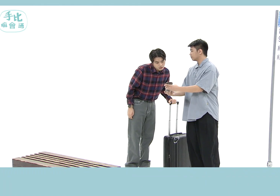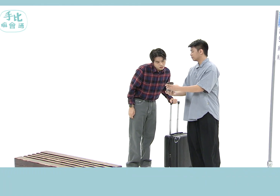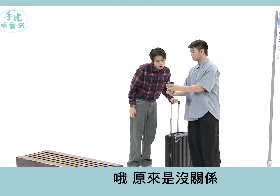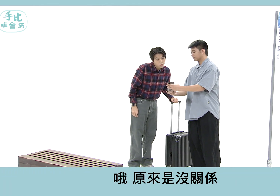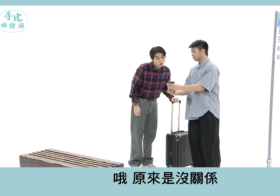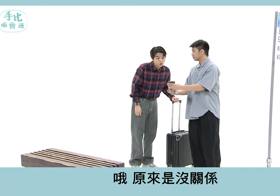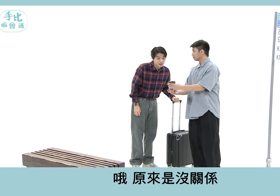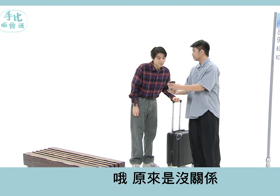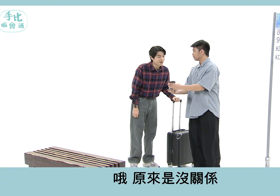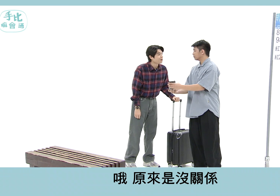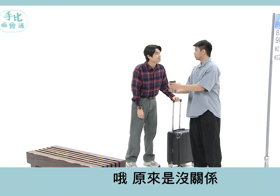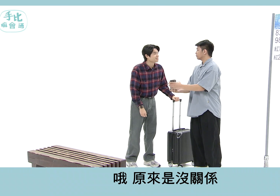哦，原来是没关系哦。